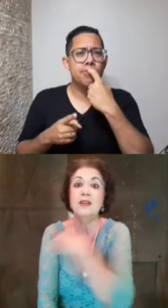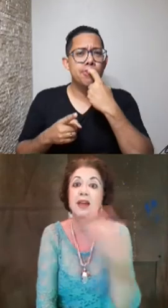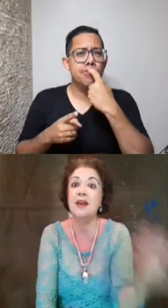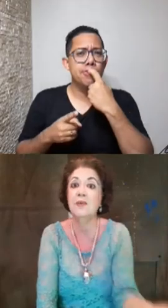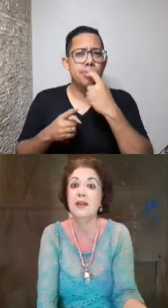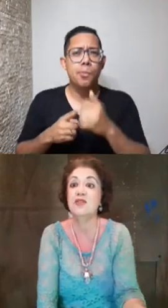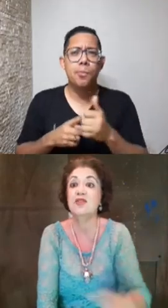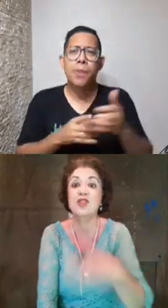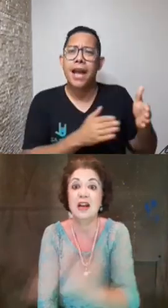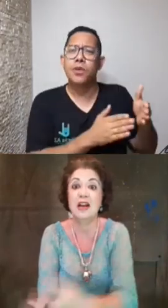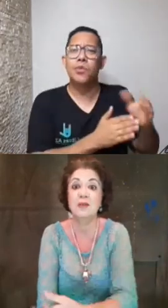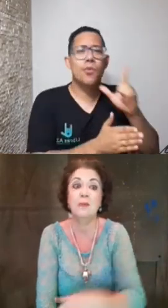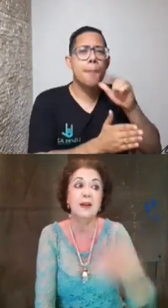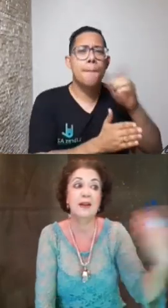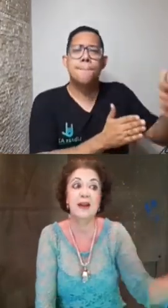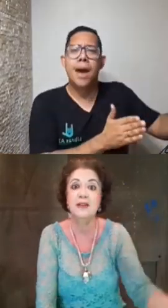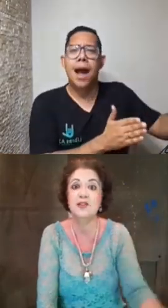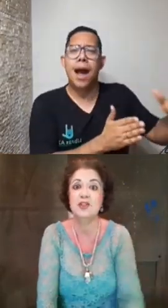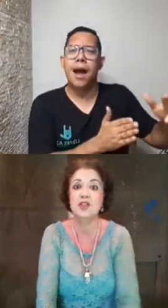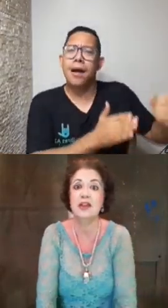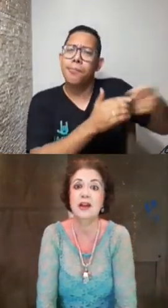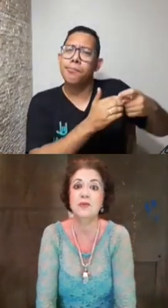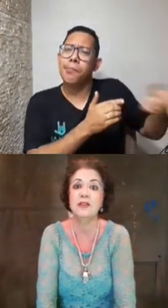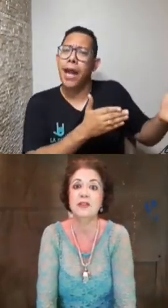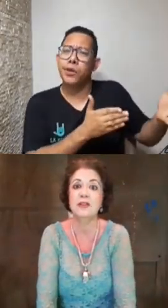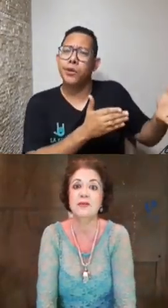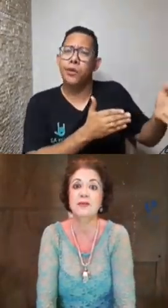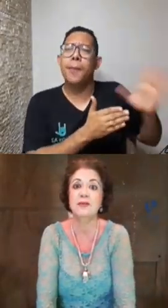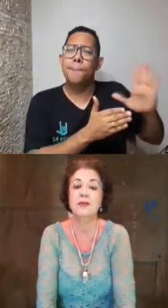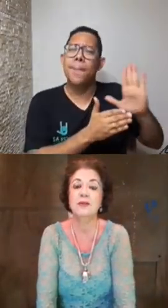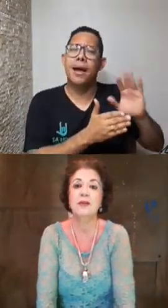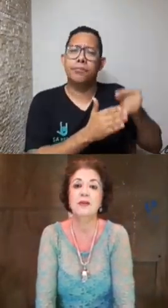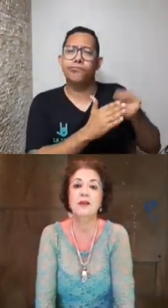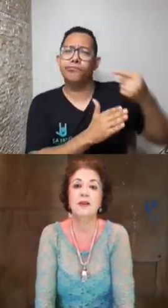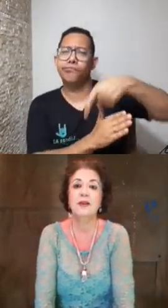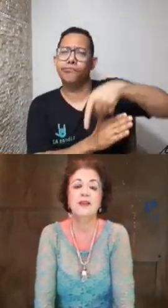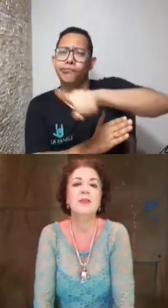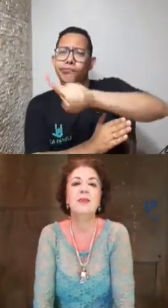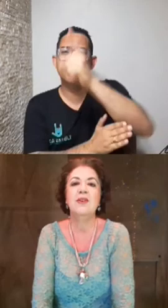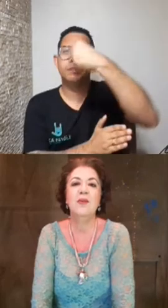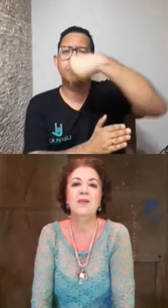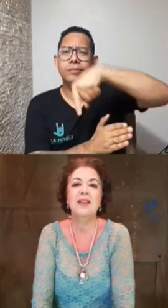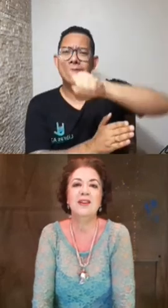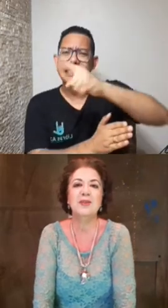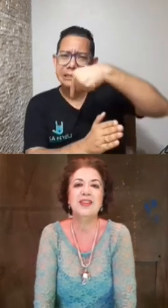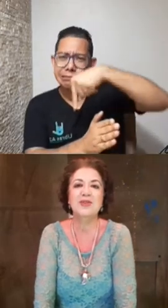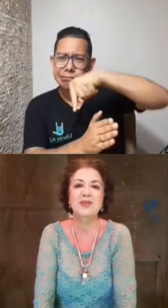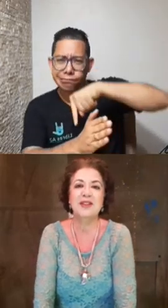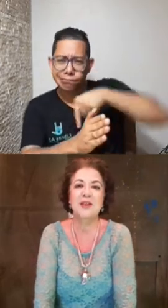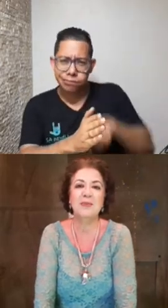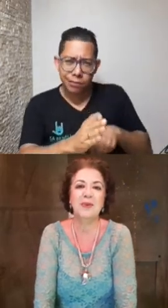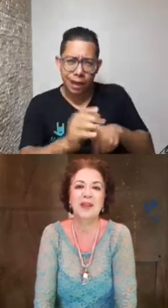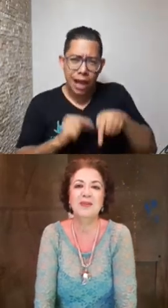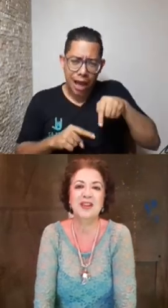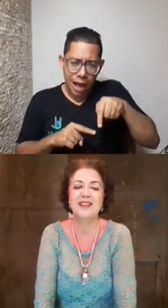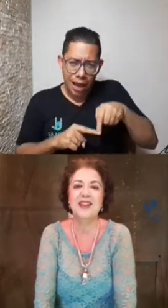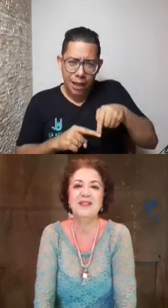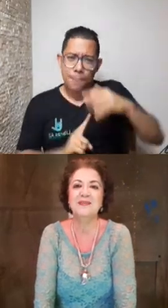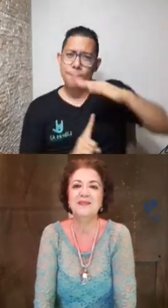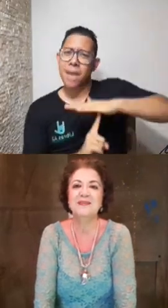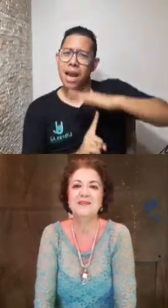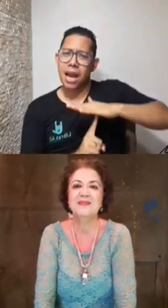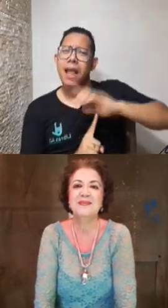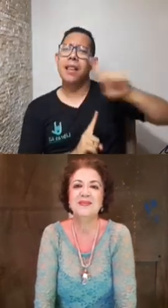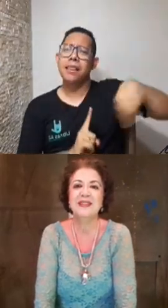Paulo inteiro antes de chegar no Rio Paraná, antes de chegar no oceano. Sabe que nome que os índios dão para o Rio Tietê?